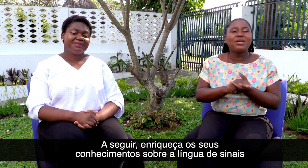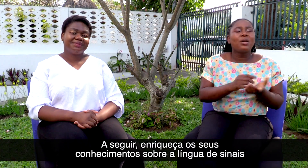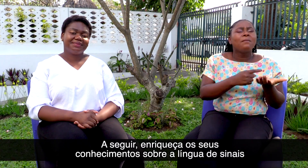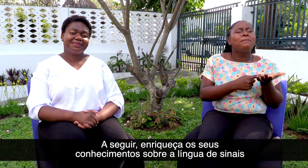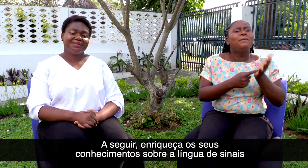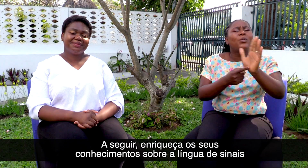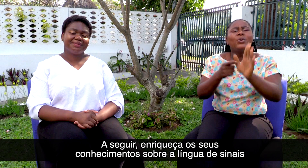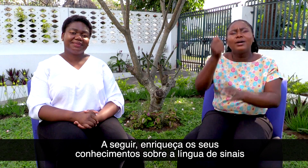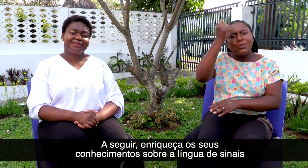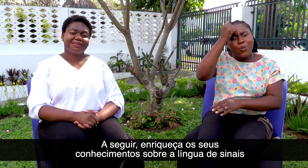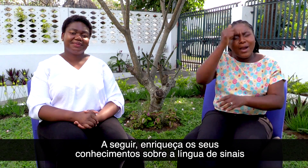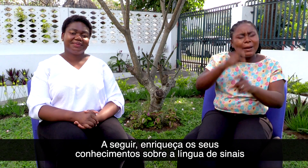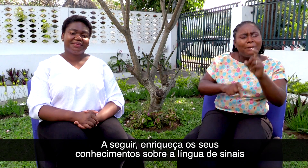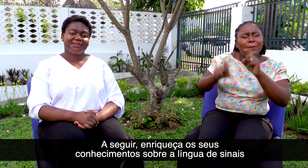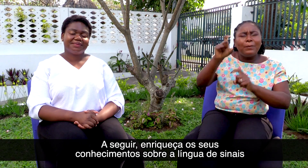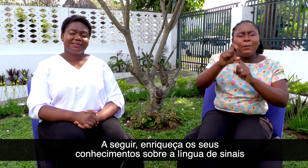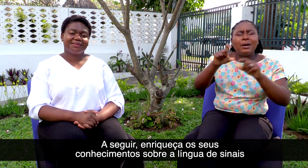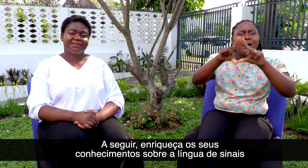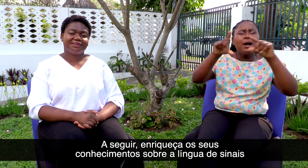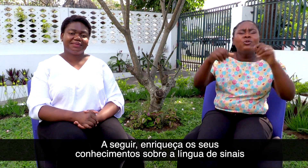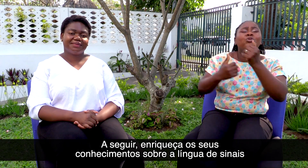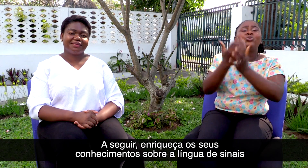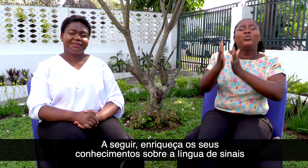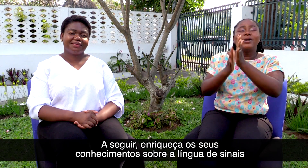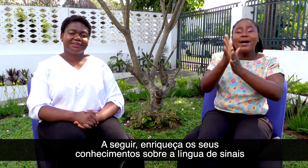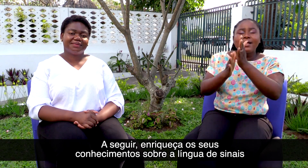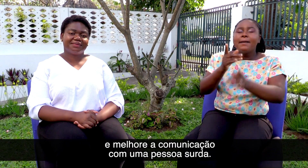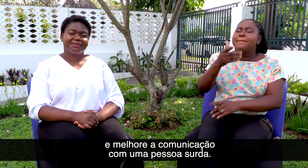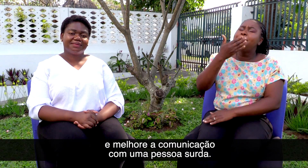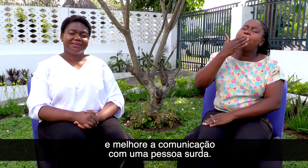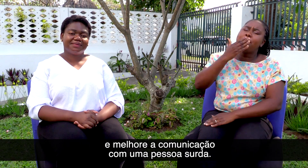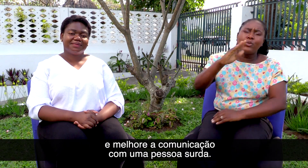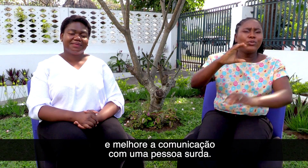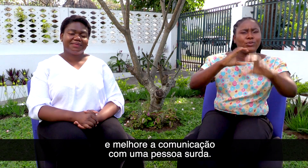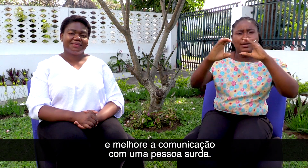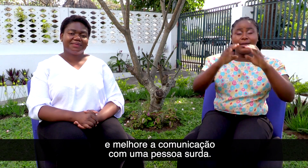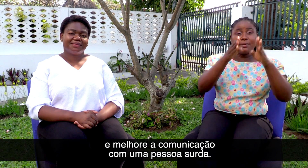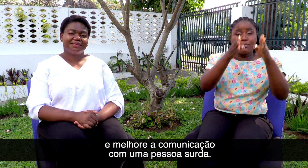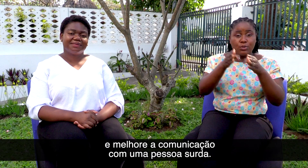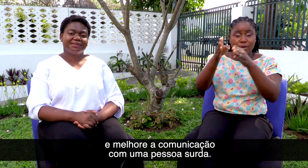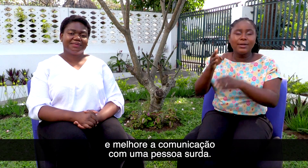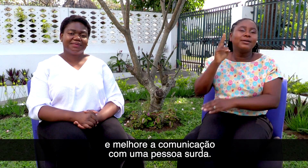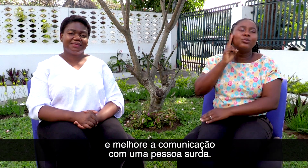A seguir, enriqueça os seus conhecimentos sobre a língua de sinais e melhore a comunicação com uma pessoa surda.